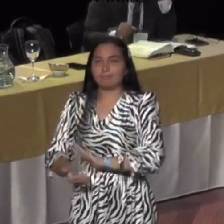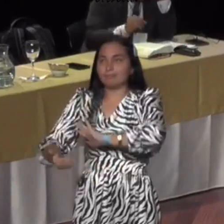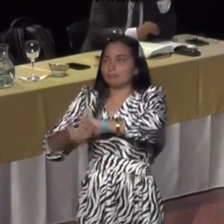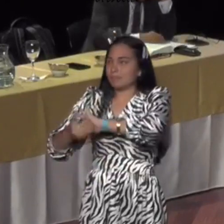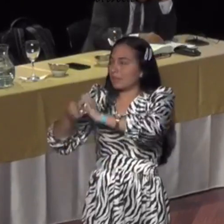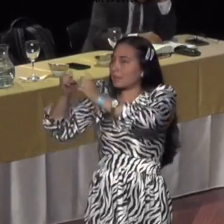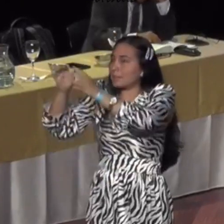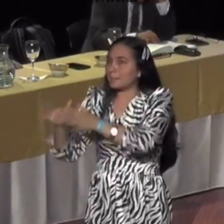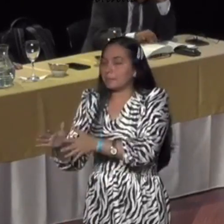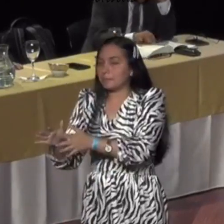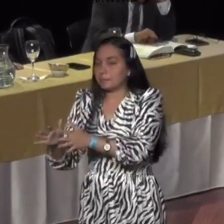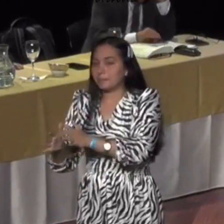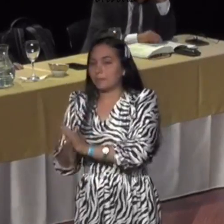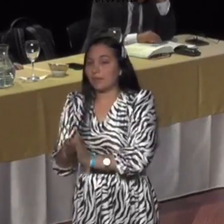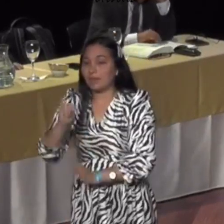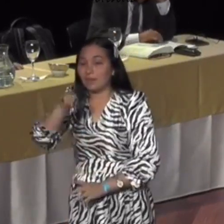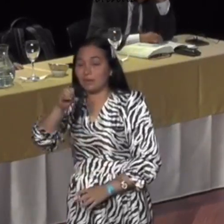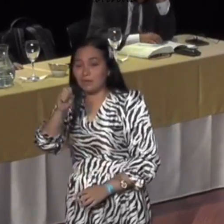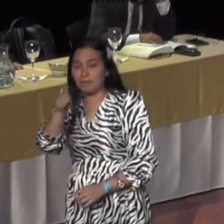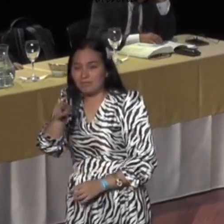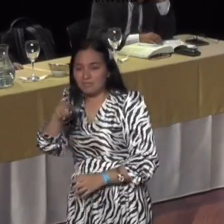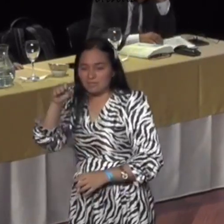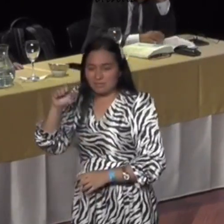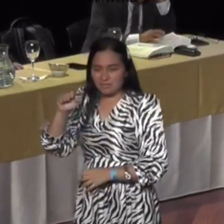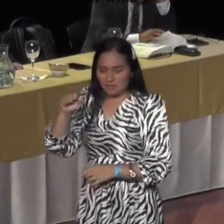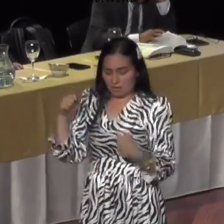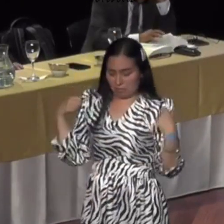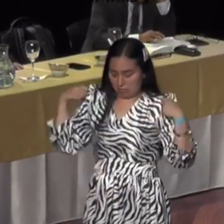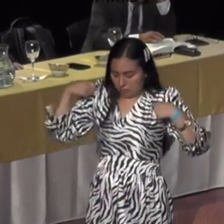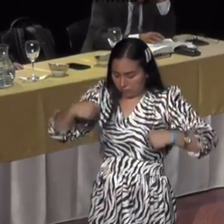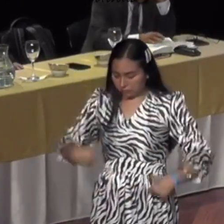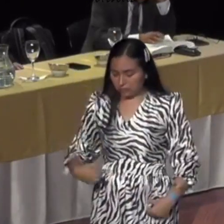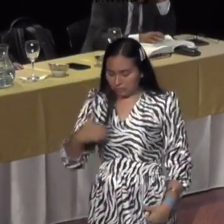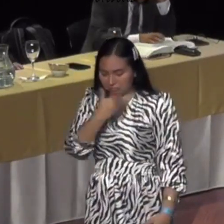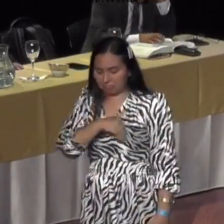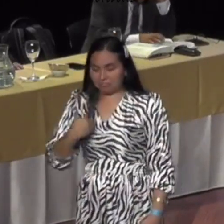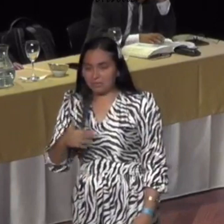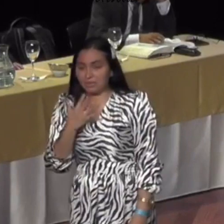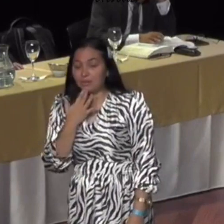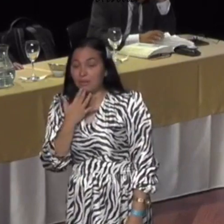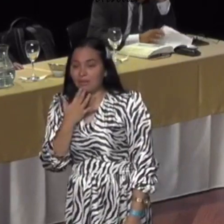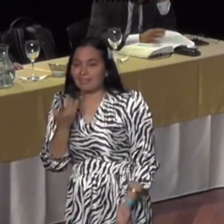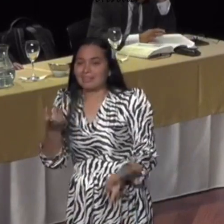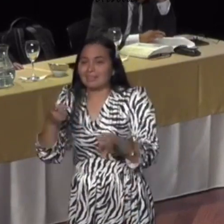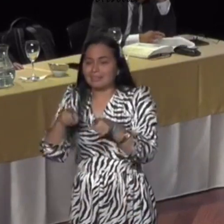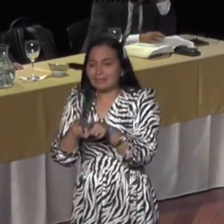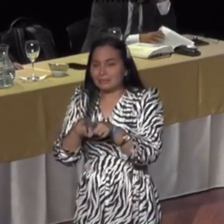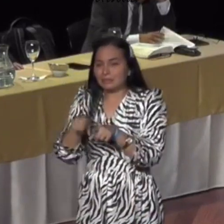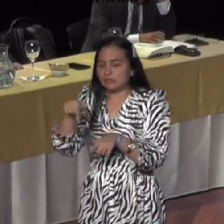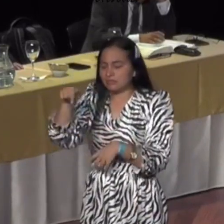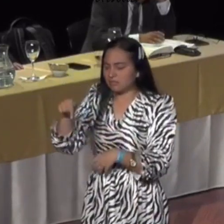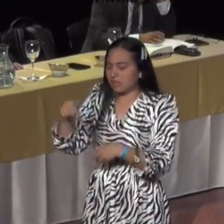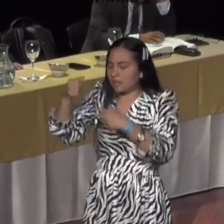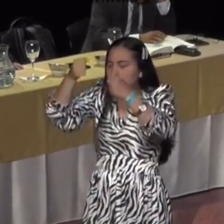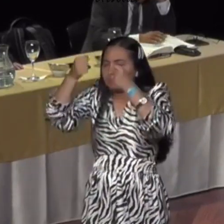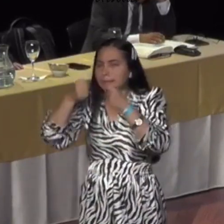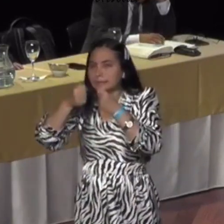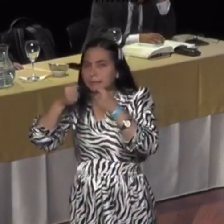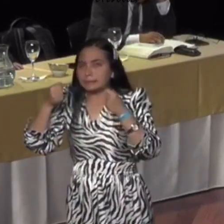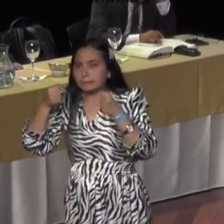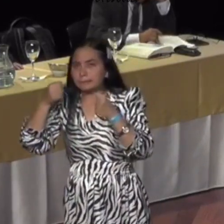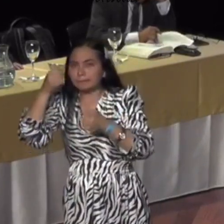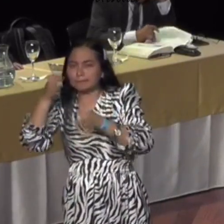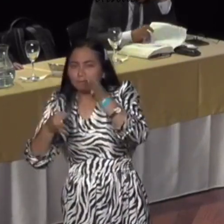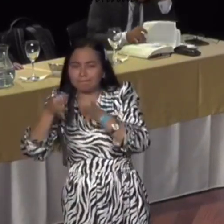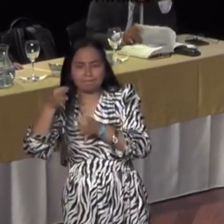tentación y se mantuvo en alto. Y cuando estaba en la cárcel de la injusticia, él creyó que Dios lo iba a sacar y